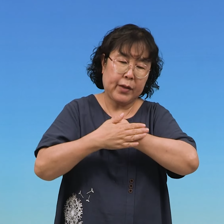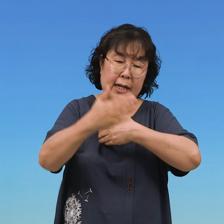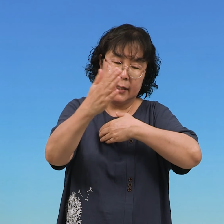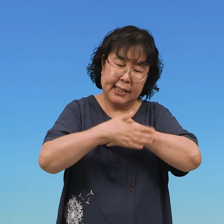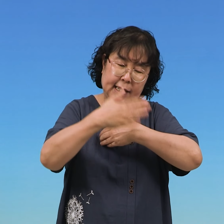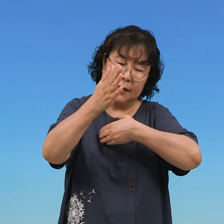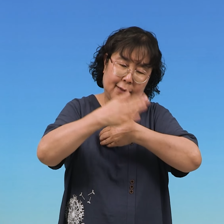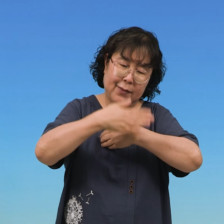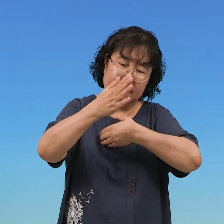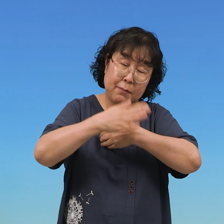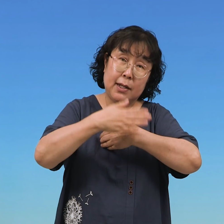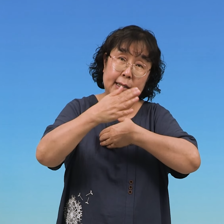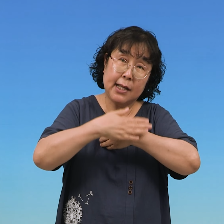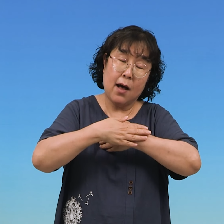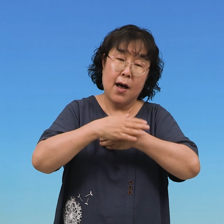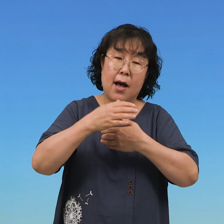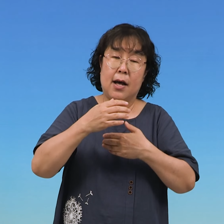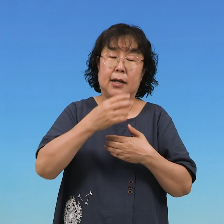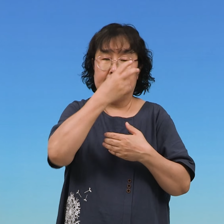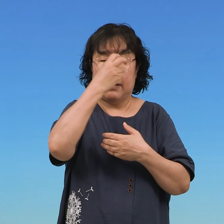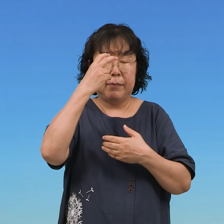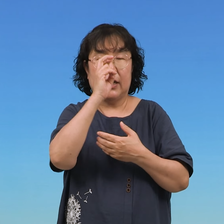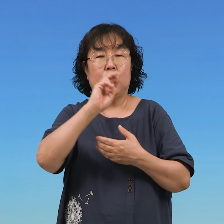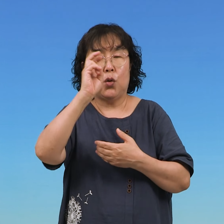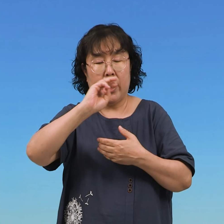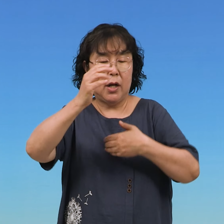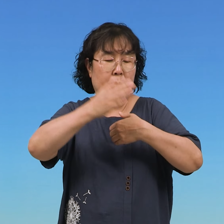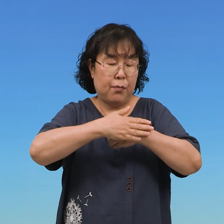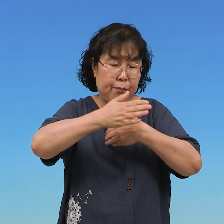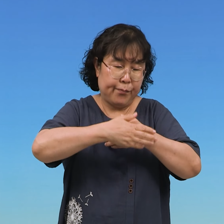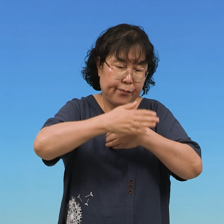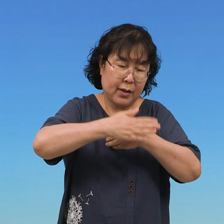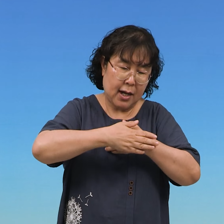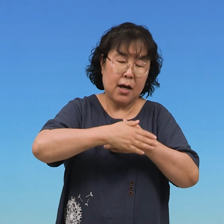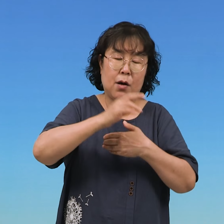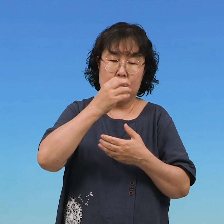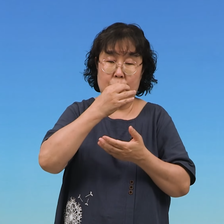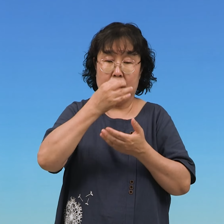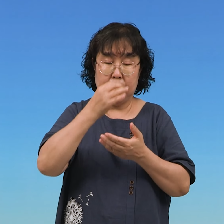등을 토닥토닥 두드리면서 자장가를 이렇게 불렀습니다.